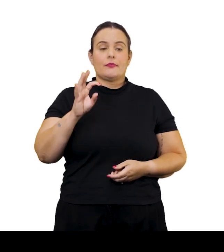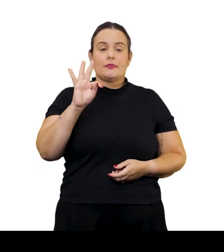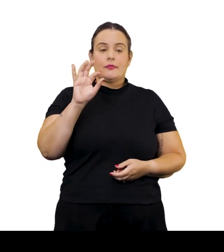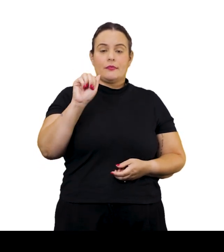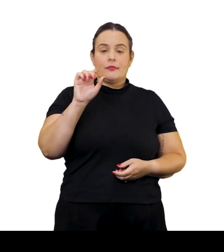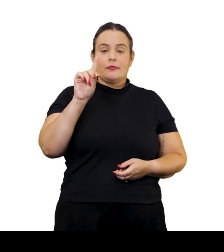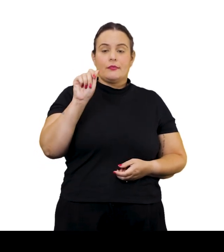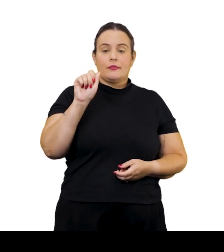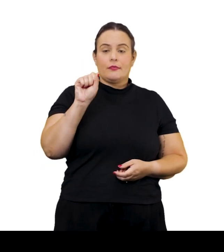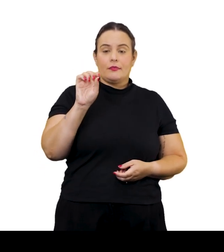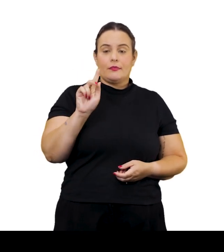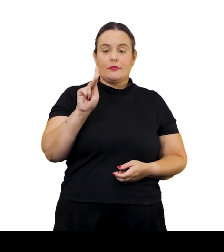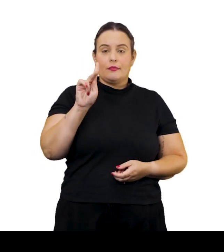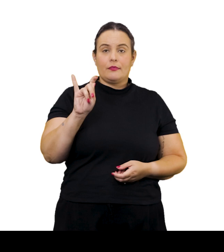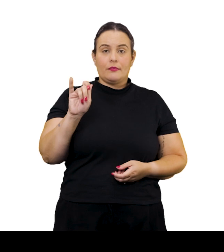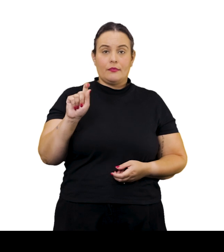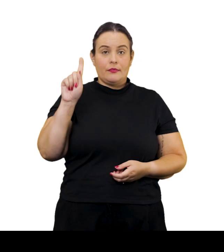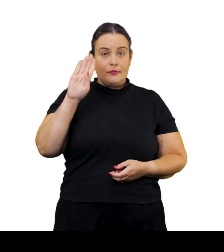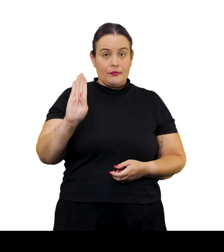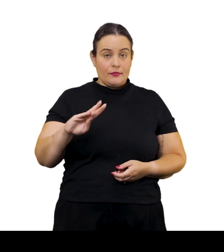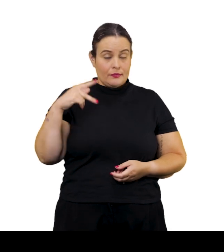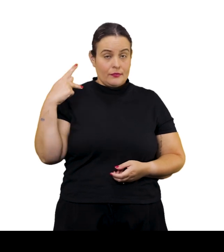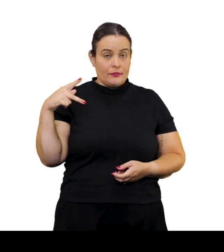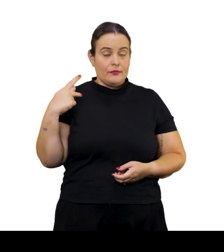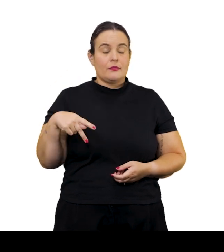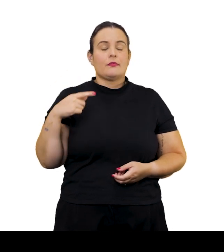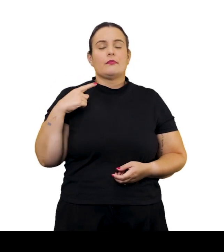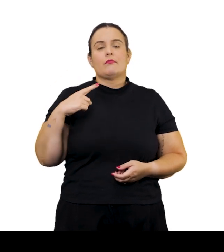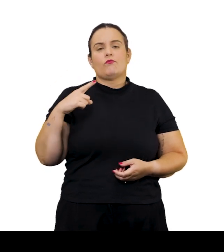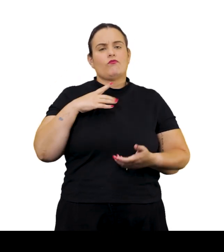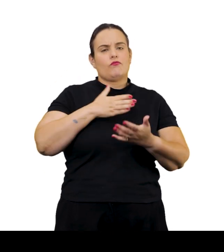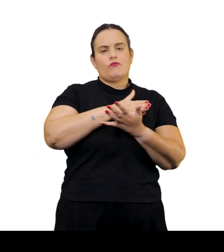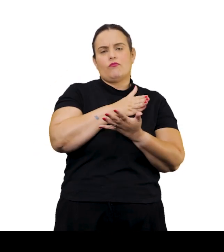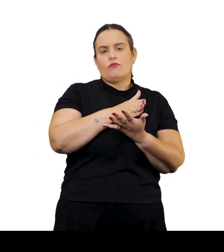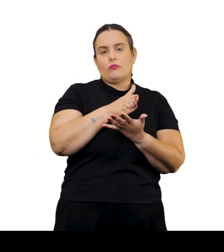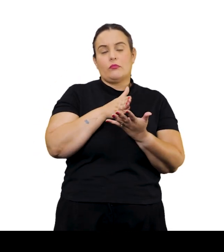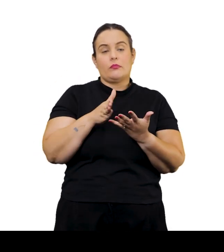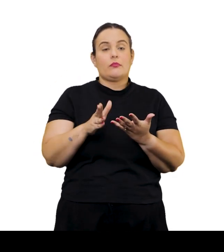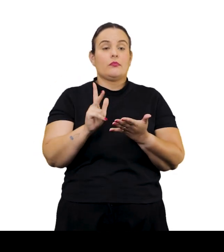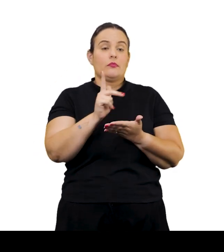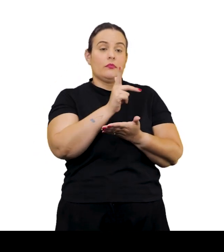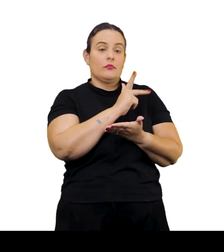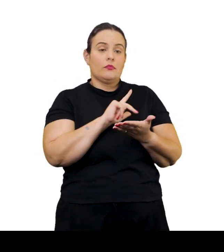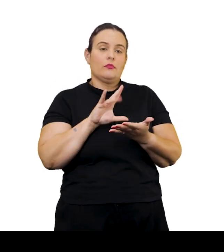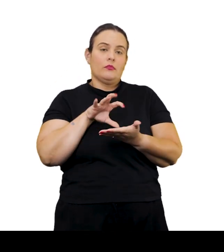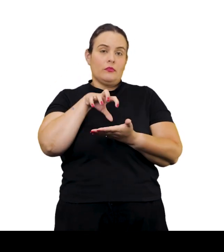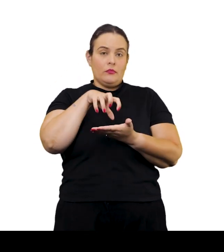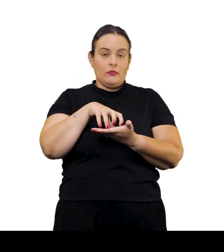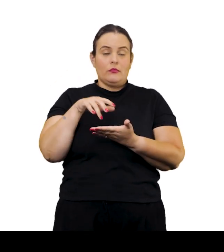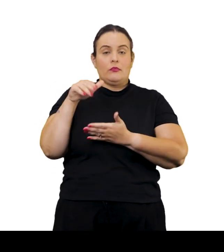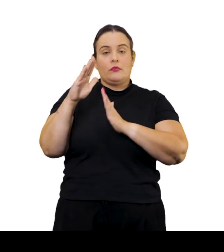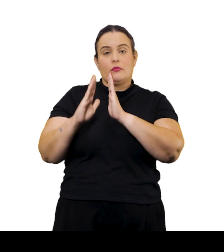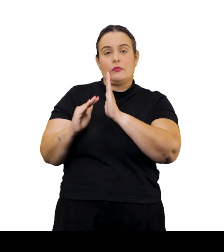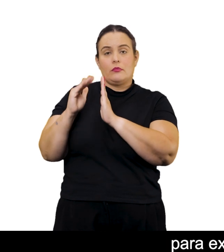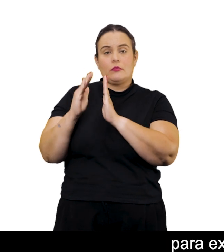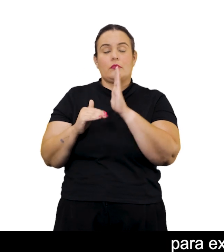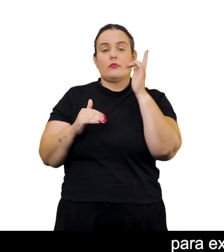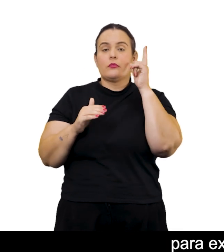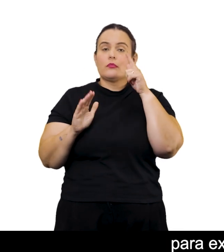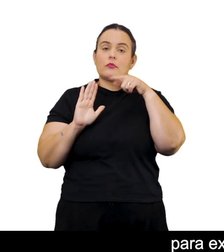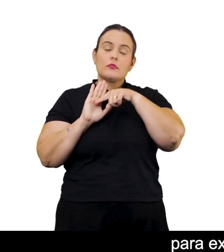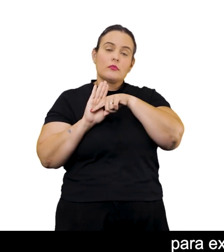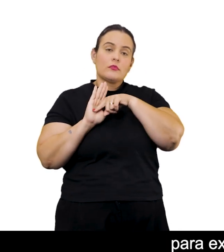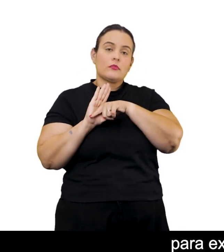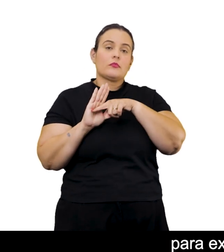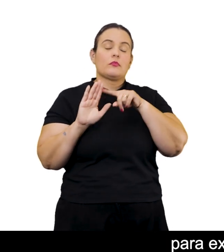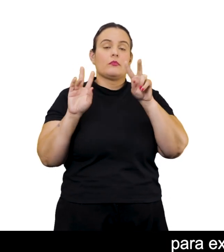Tadaskia é uma artista visual brasileira cujo trabalho atravessa múltiplos meios, incluindo desenho, instalação e pintura, para